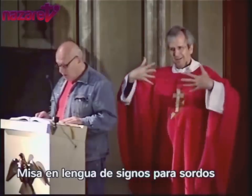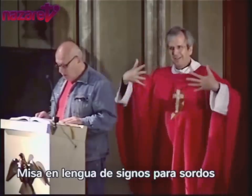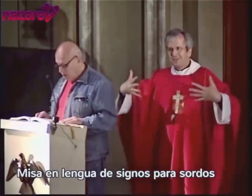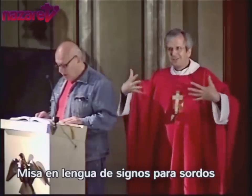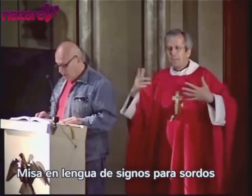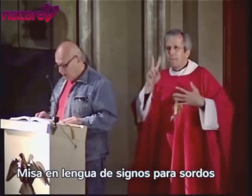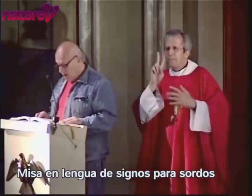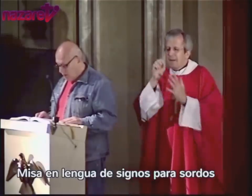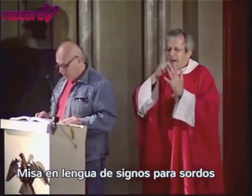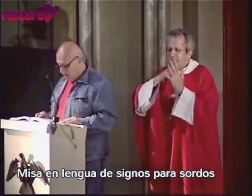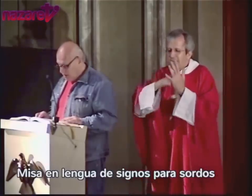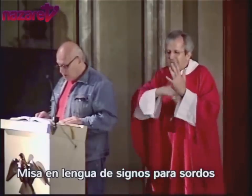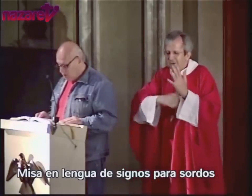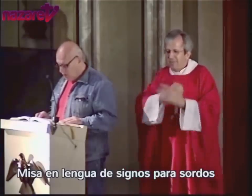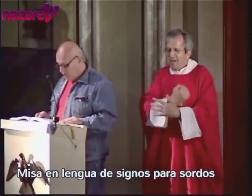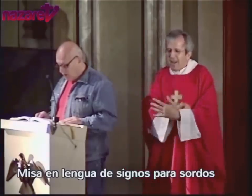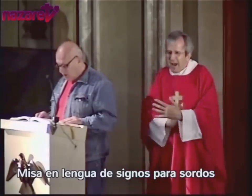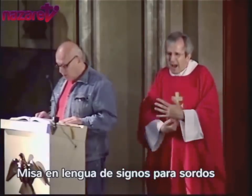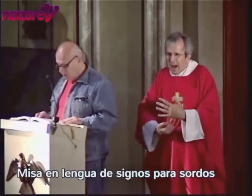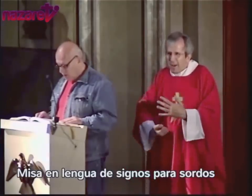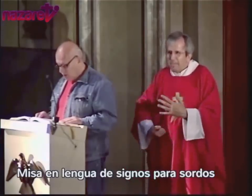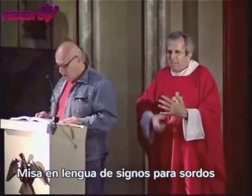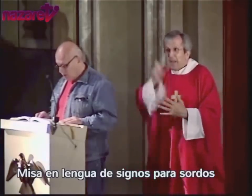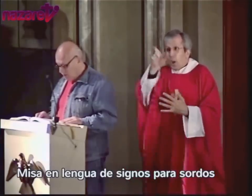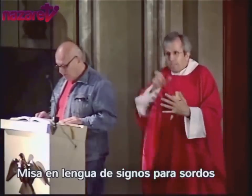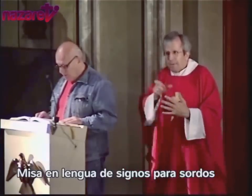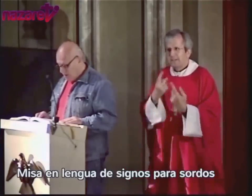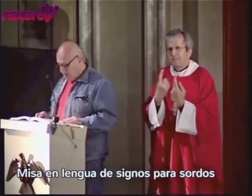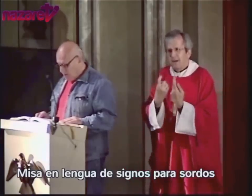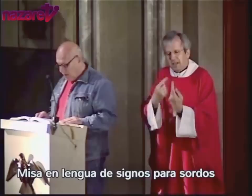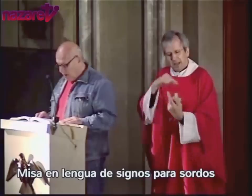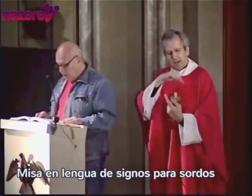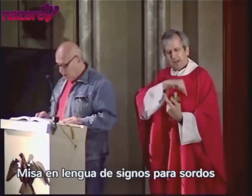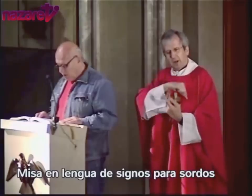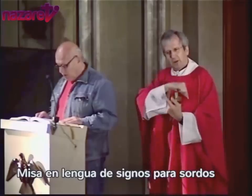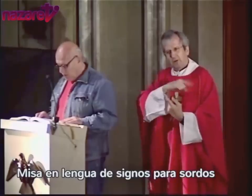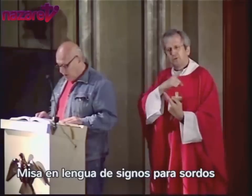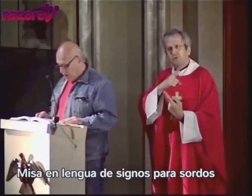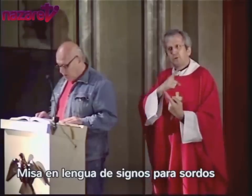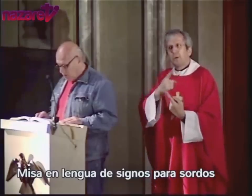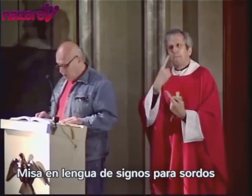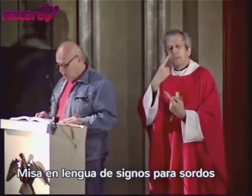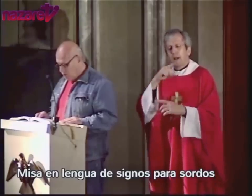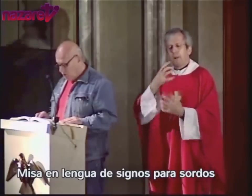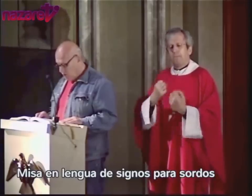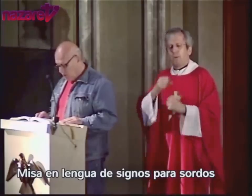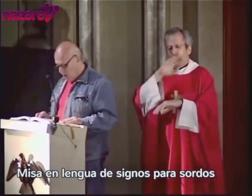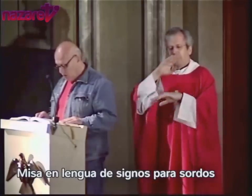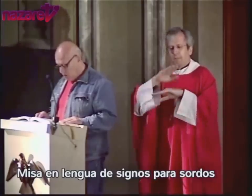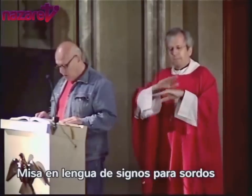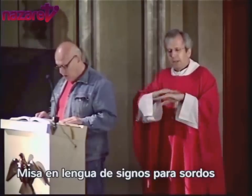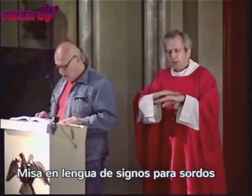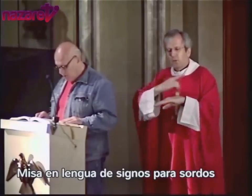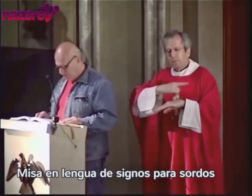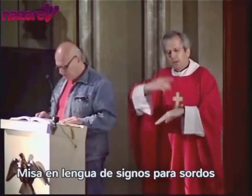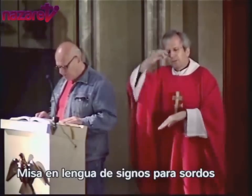el vacío del hombre, si tú le faltas por dentro. Mira el poder del pecado cuando no envías